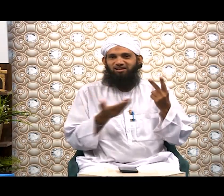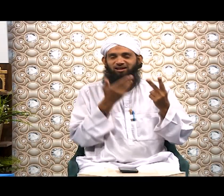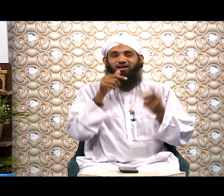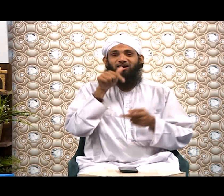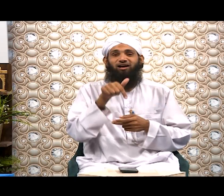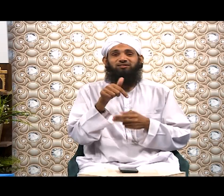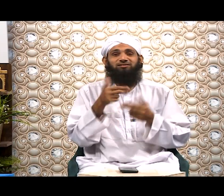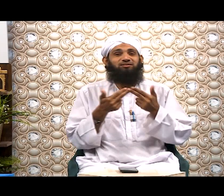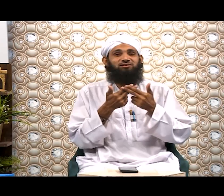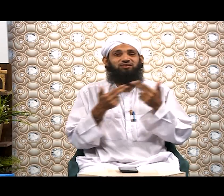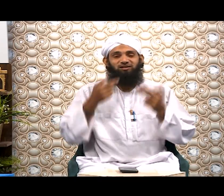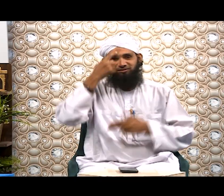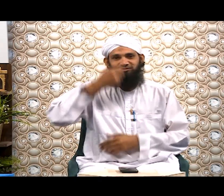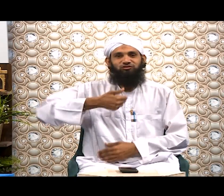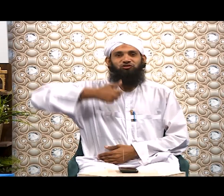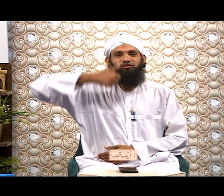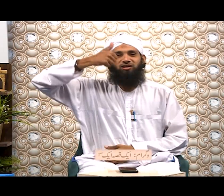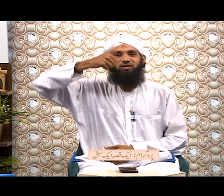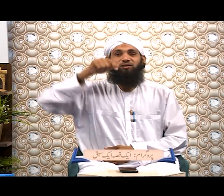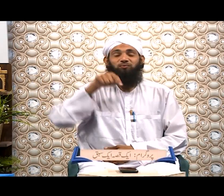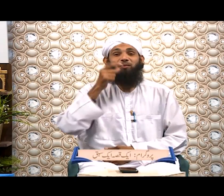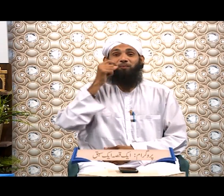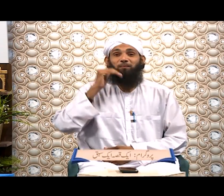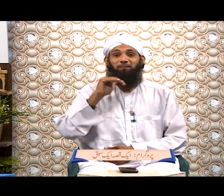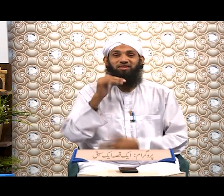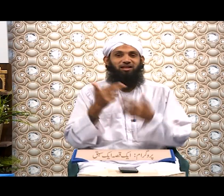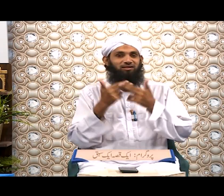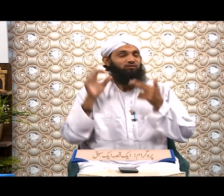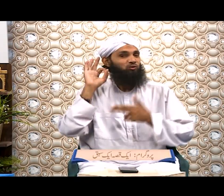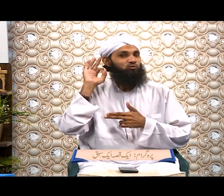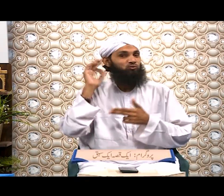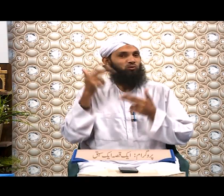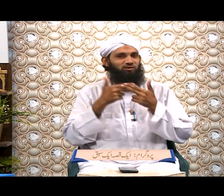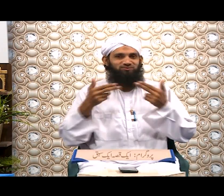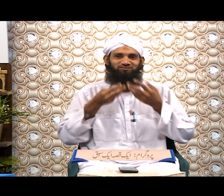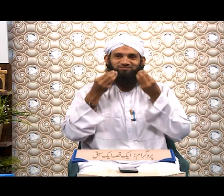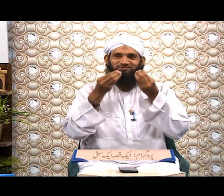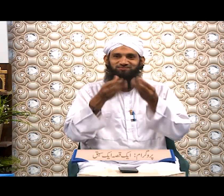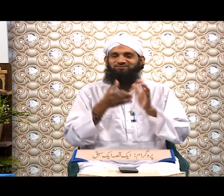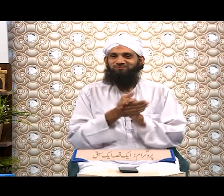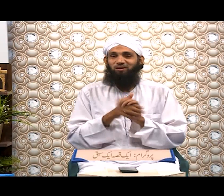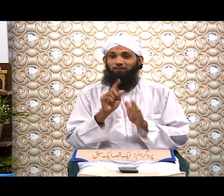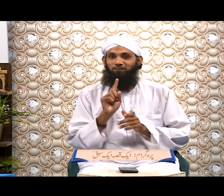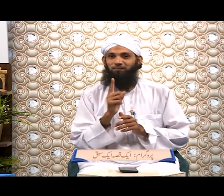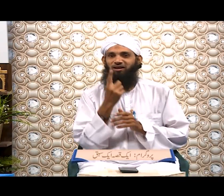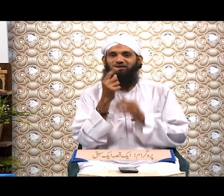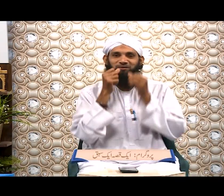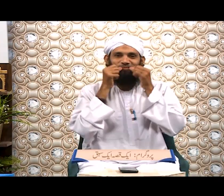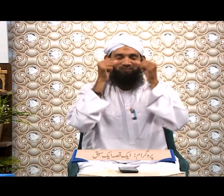کے سامنے انشاءاللہ بیٹا ہو تو ایسا کے موضوع پر بیان کریں گے۔ آئیے سب سے پہلے درود پاک کی